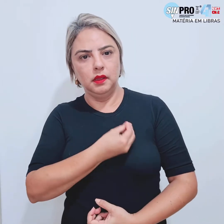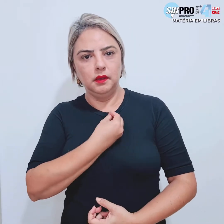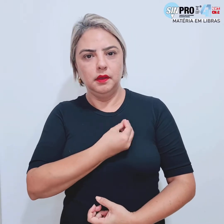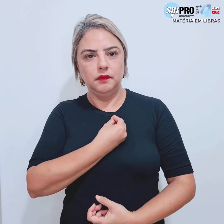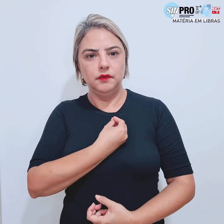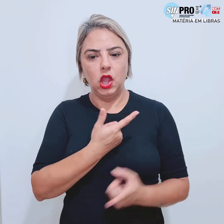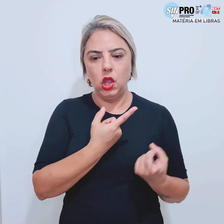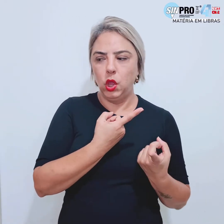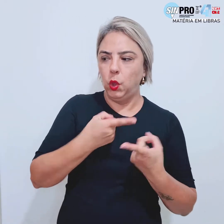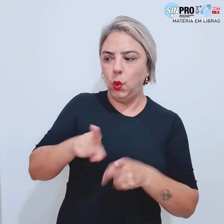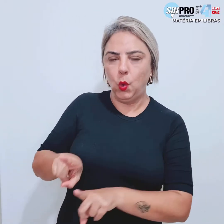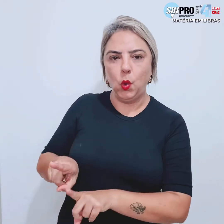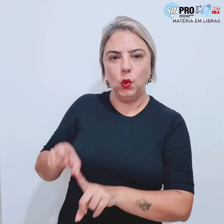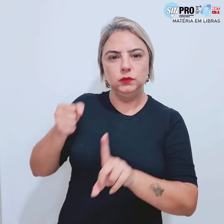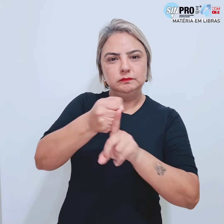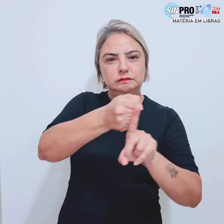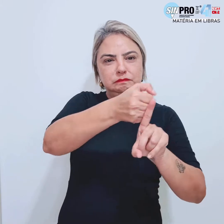e contra o genocídio.